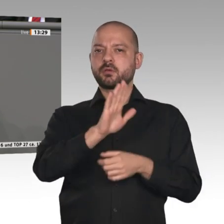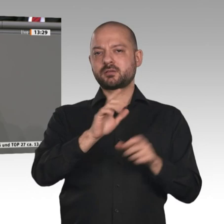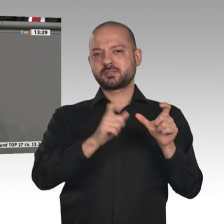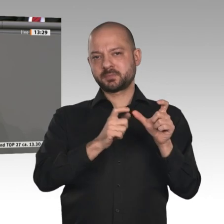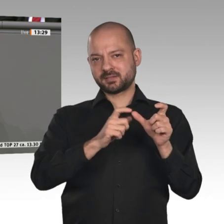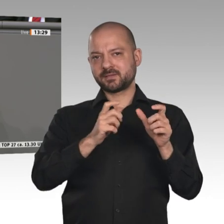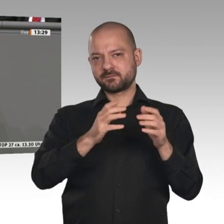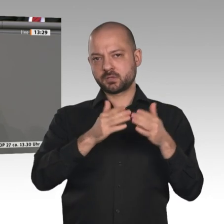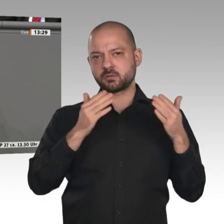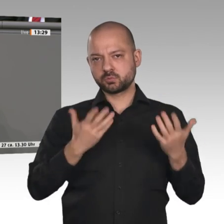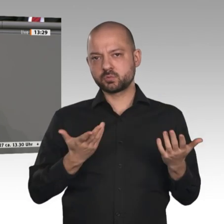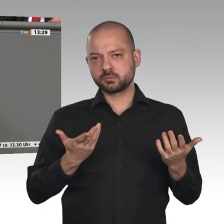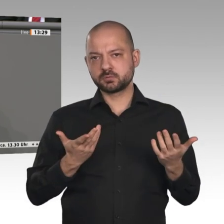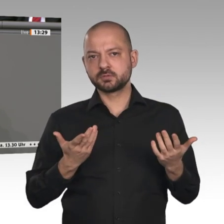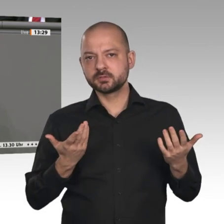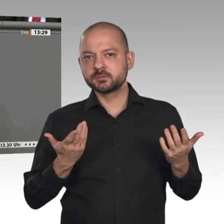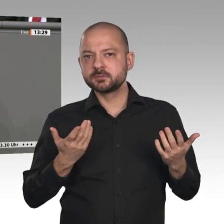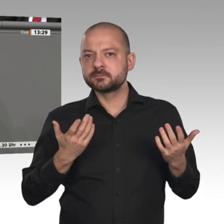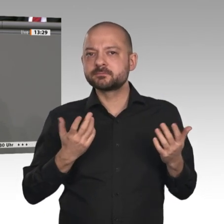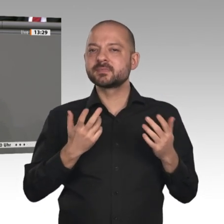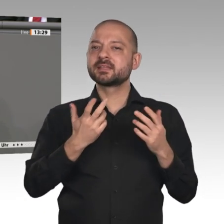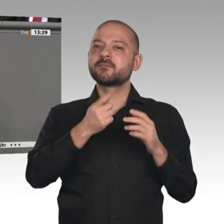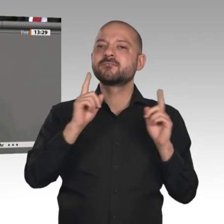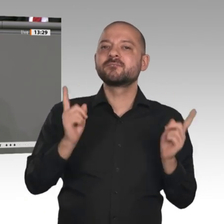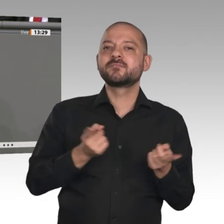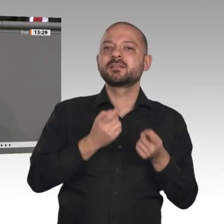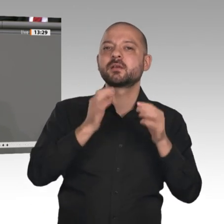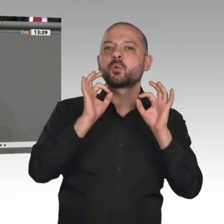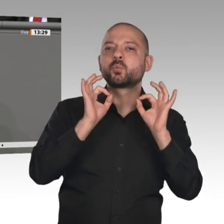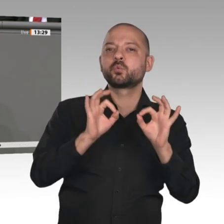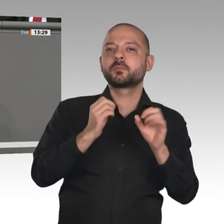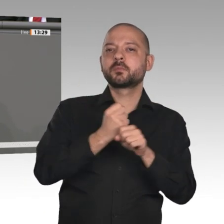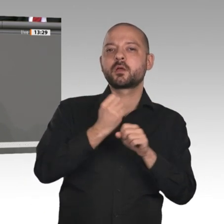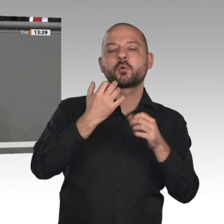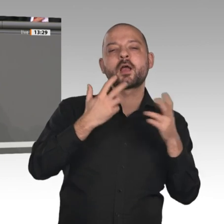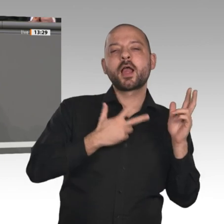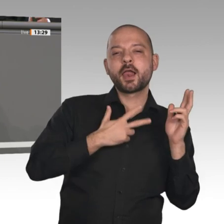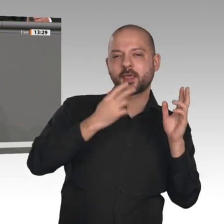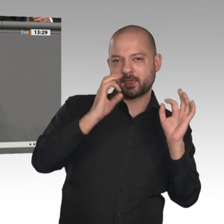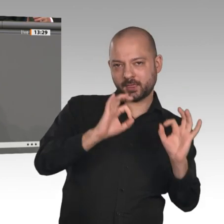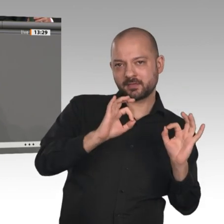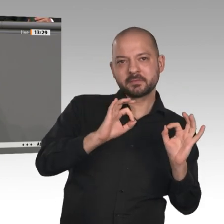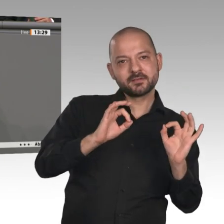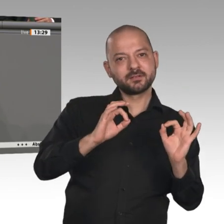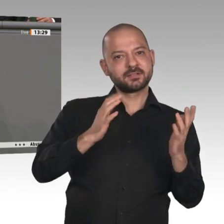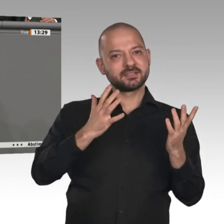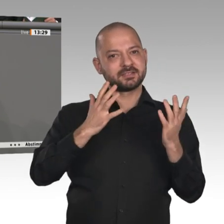Herren, eine ehrlich gemeinte Wiedergutmachung kann niemals an Voraussetzungen geknüpft sein.